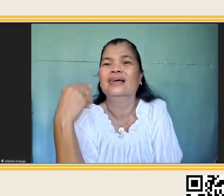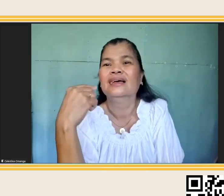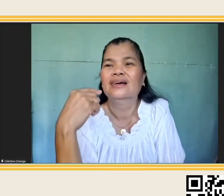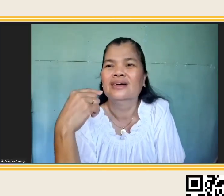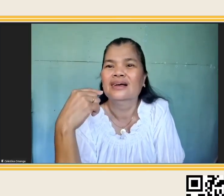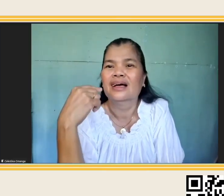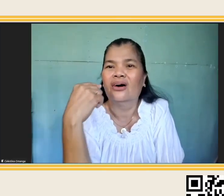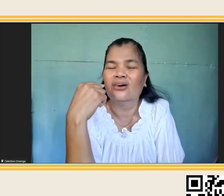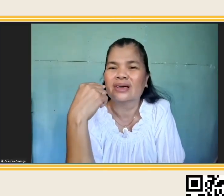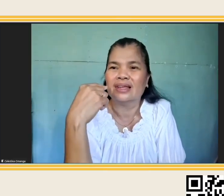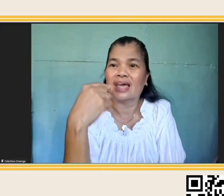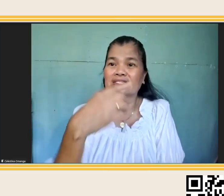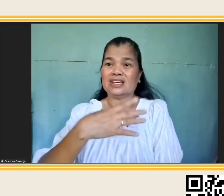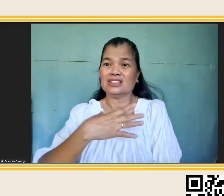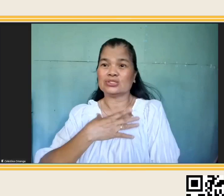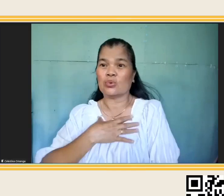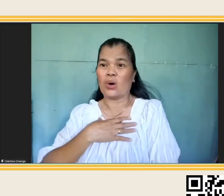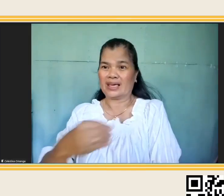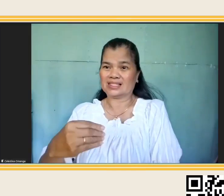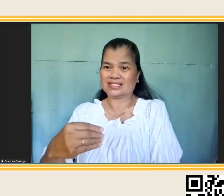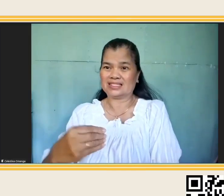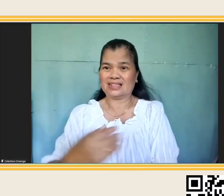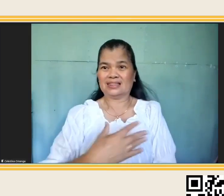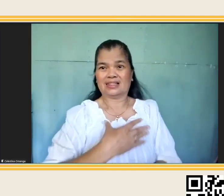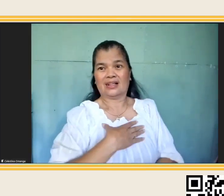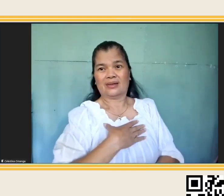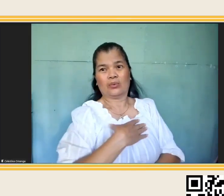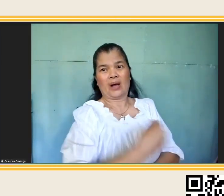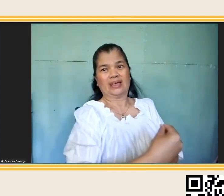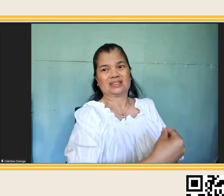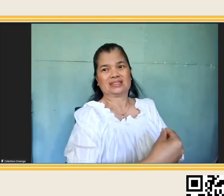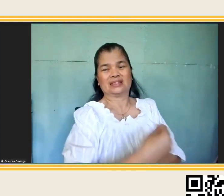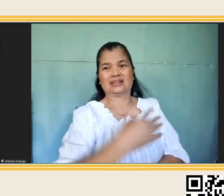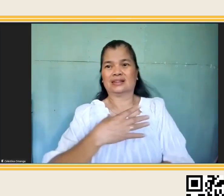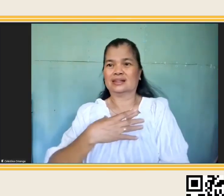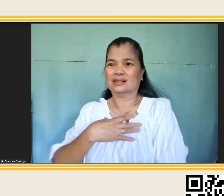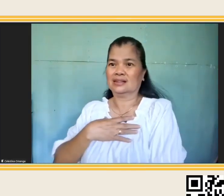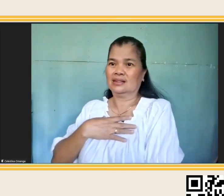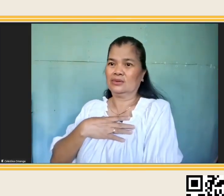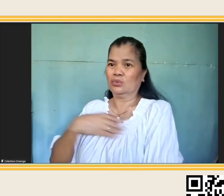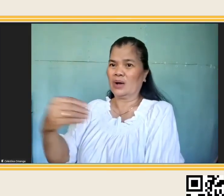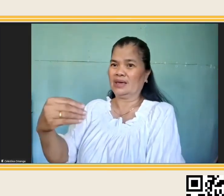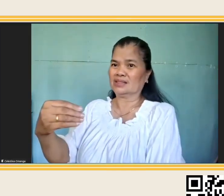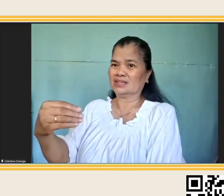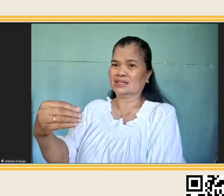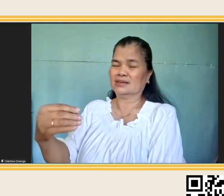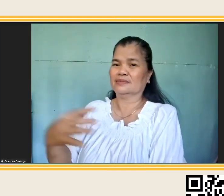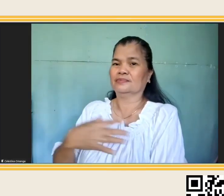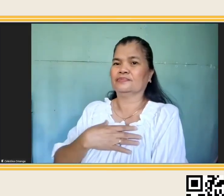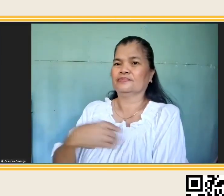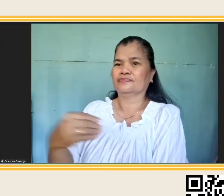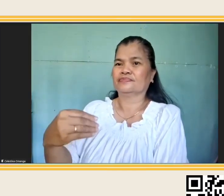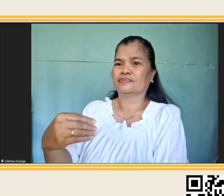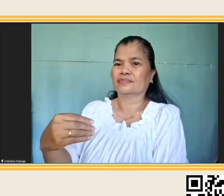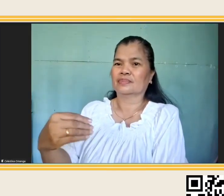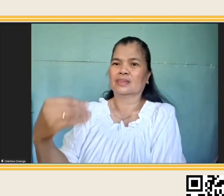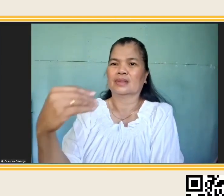sila. Okay, next is white. White. White.